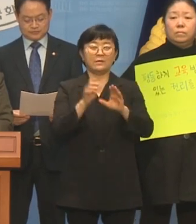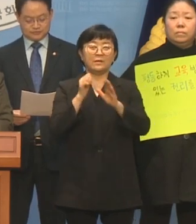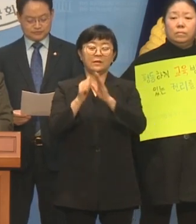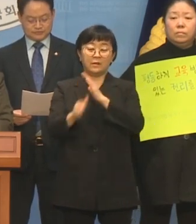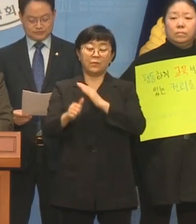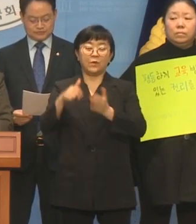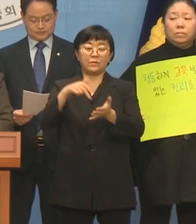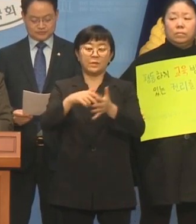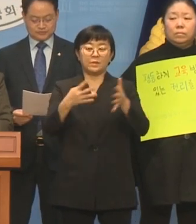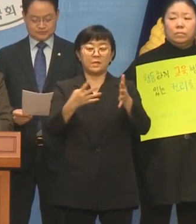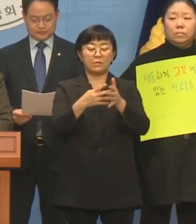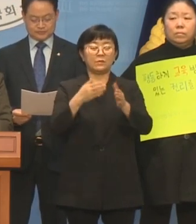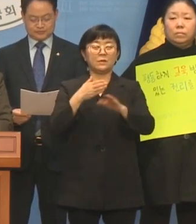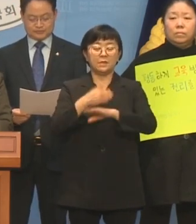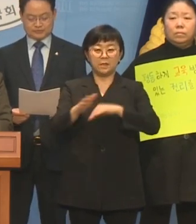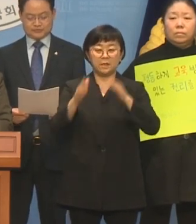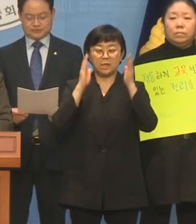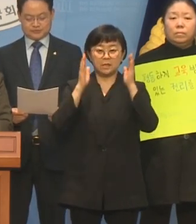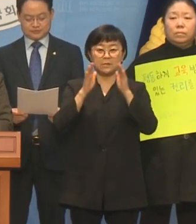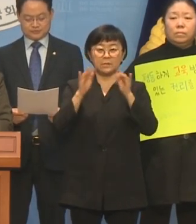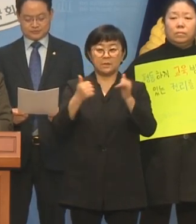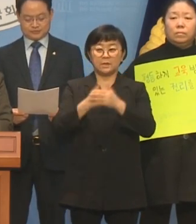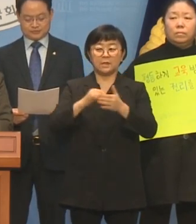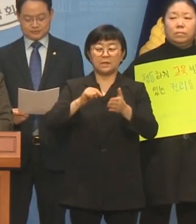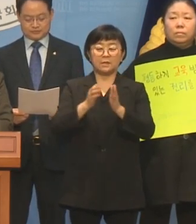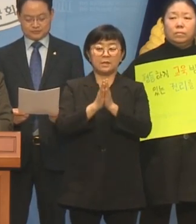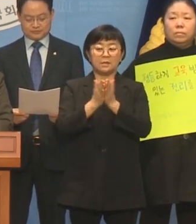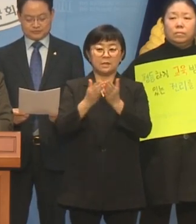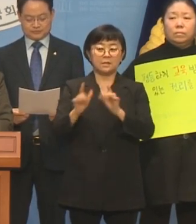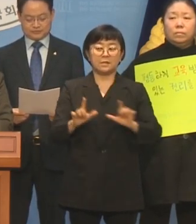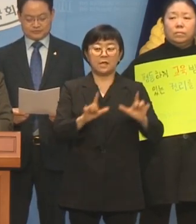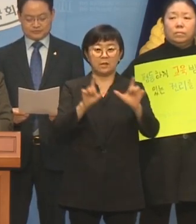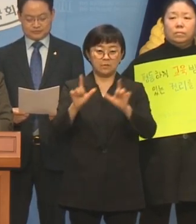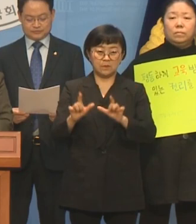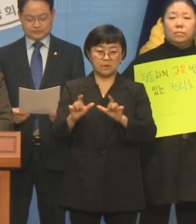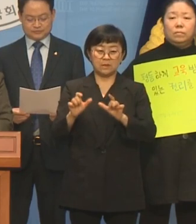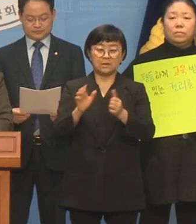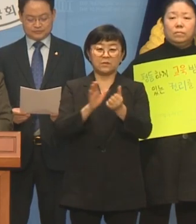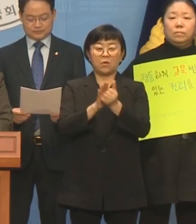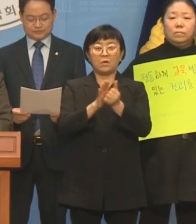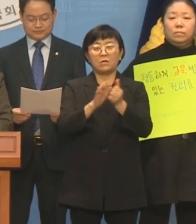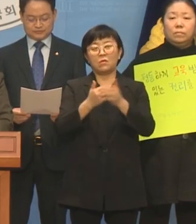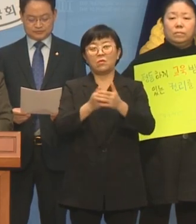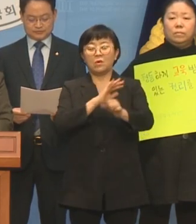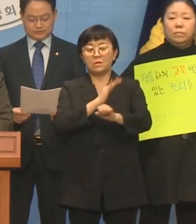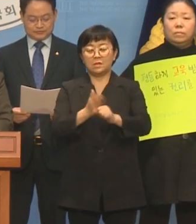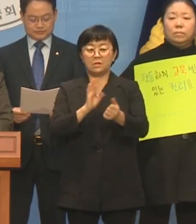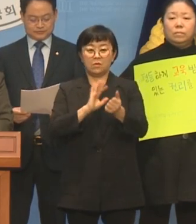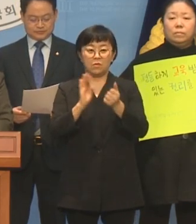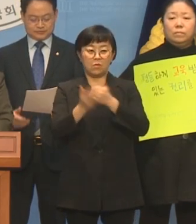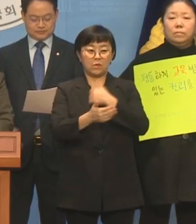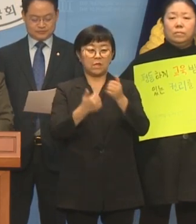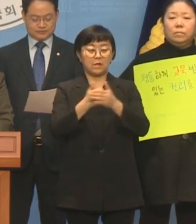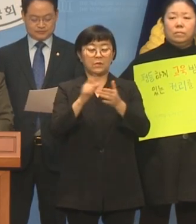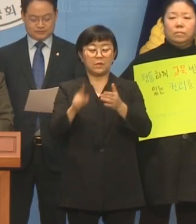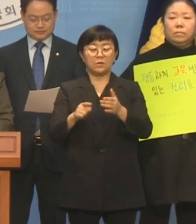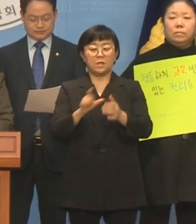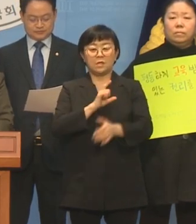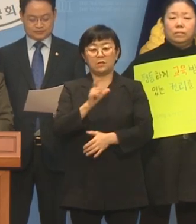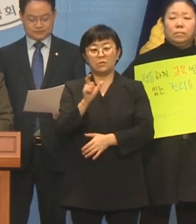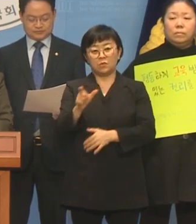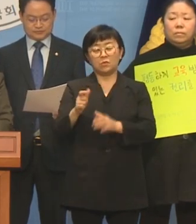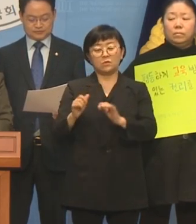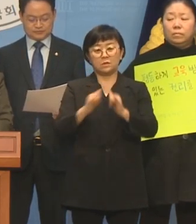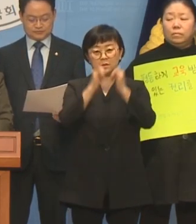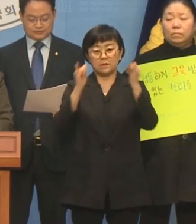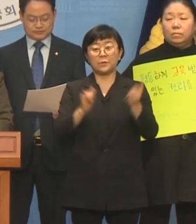대표격인 사단법인 느린학습자 시민회의 당사자의 삶을 응원하고 권리를 옹호하며 느린학습자의 이름으로 사회적